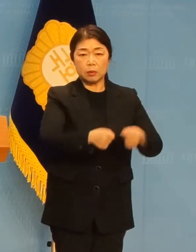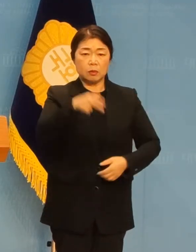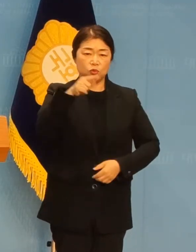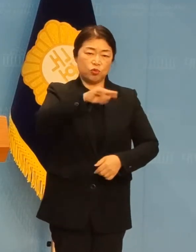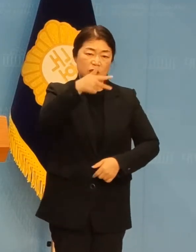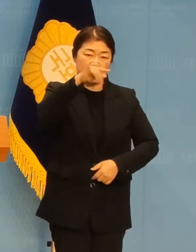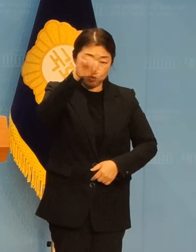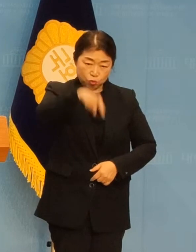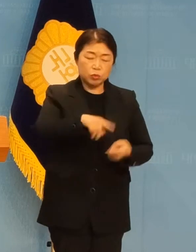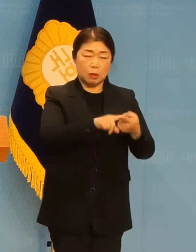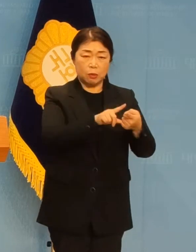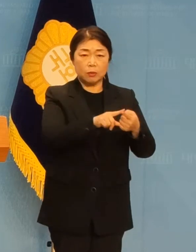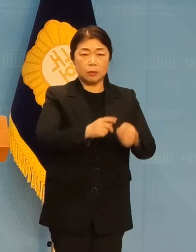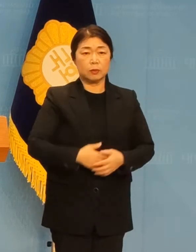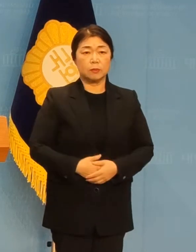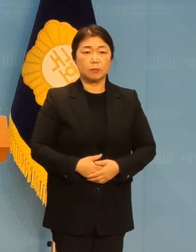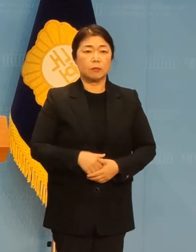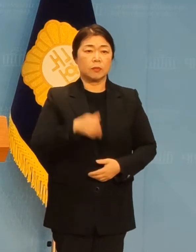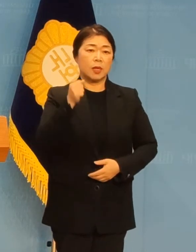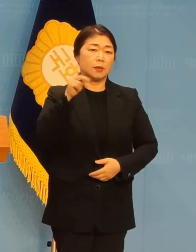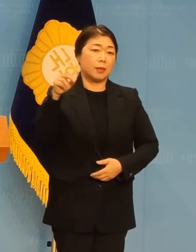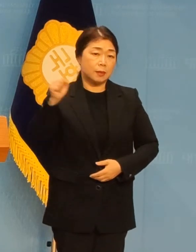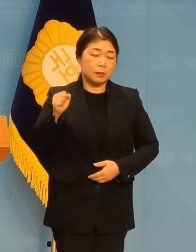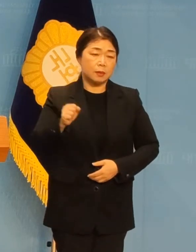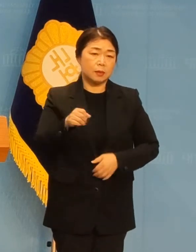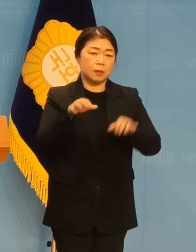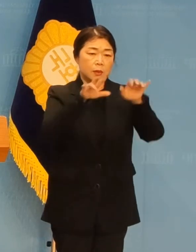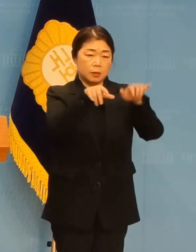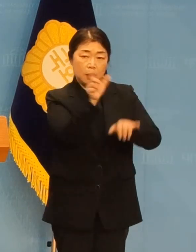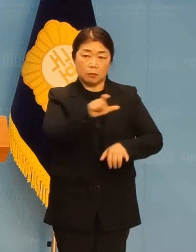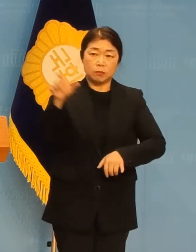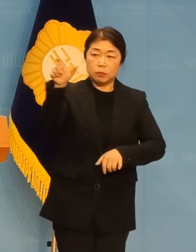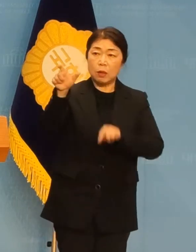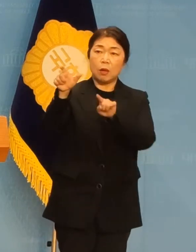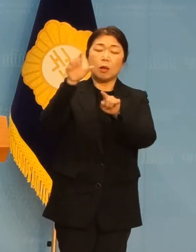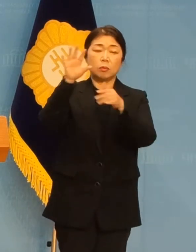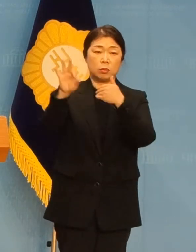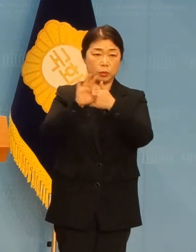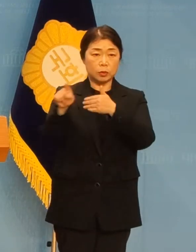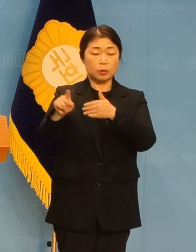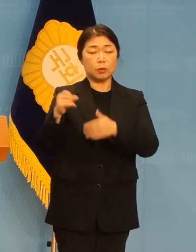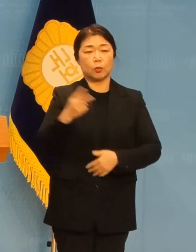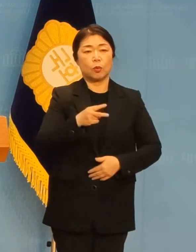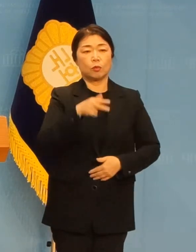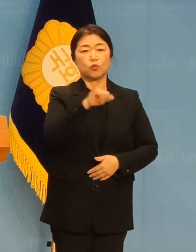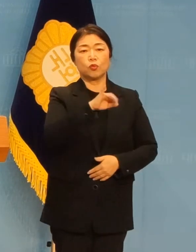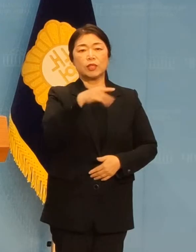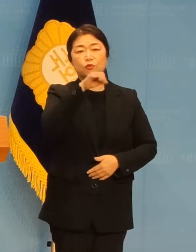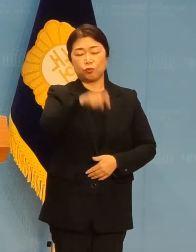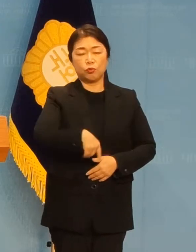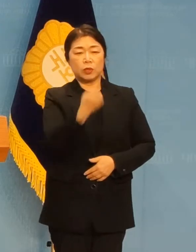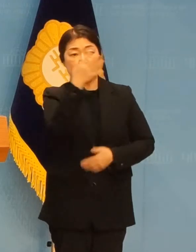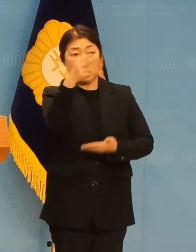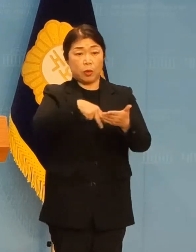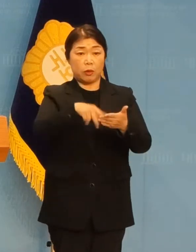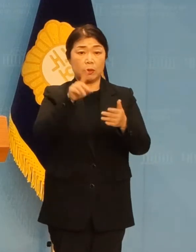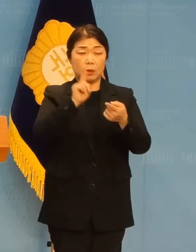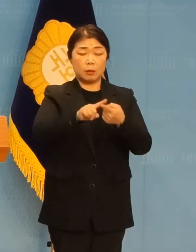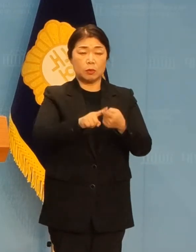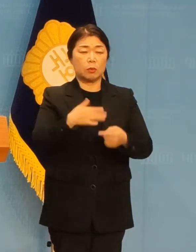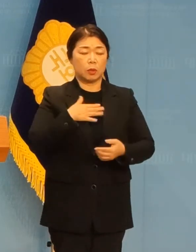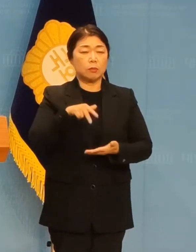주진우였습니다. 주진우 의원의 SNS 글에 게시된 것에 대해서, 그리고 주진우 의원의 기자회견에 대해서도